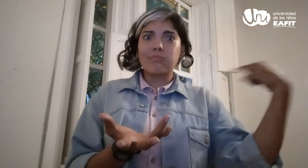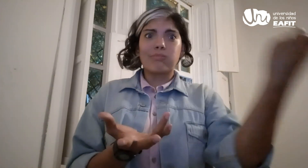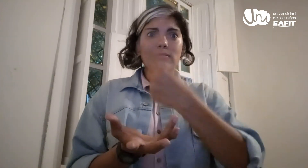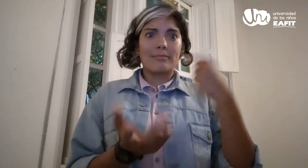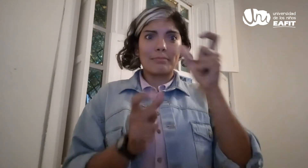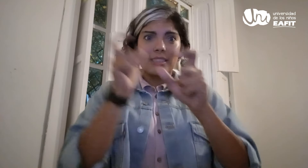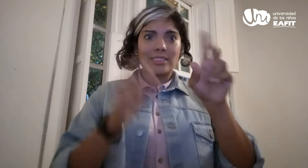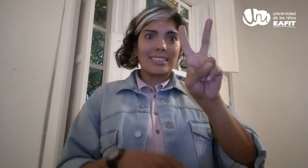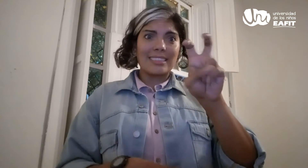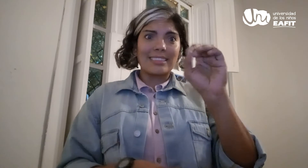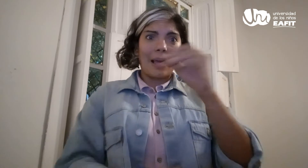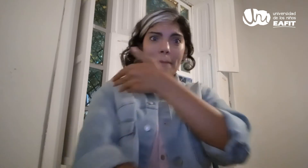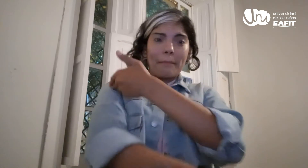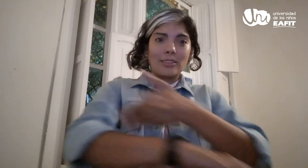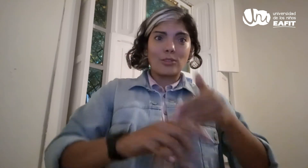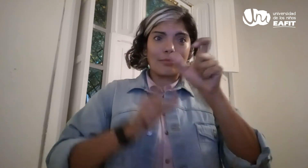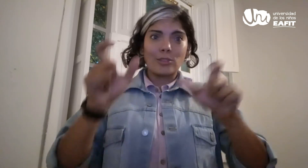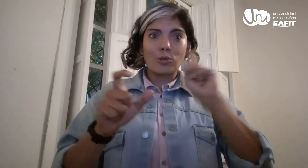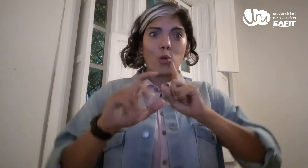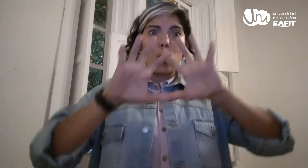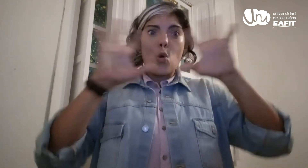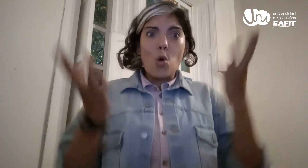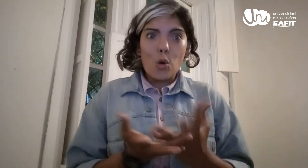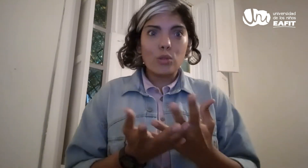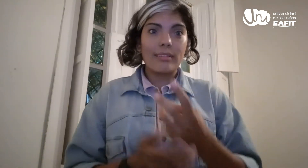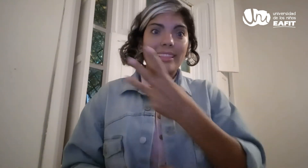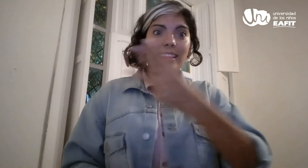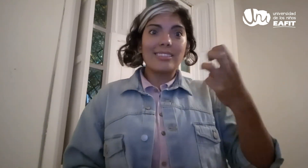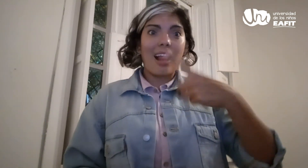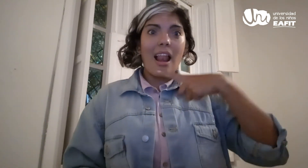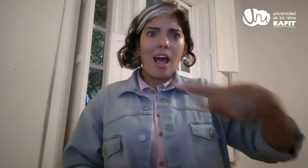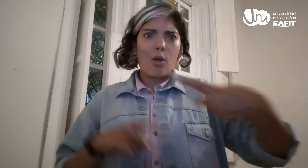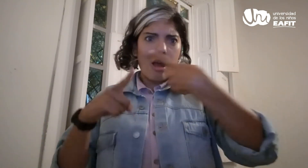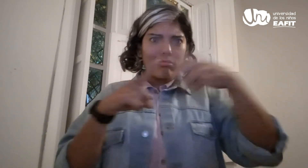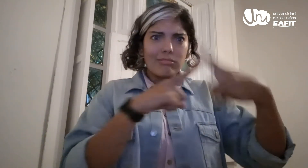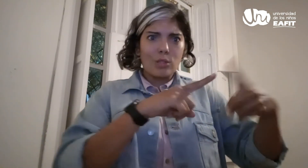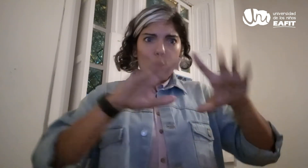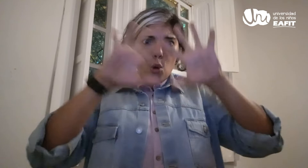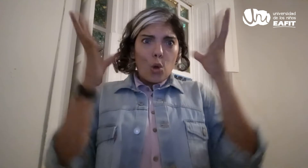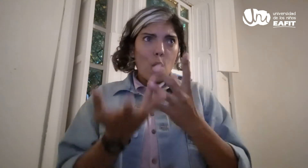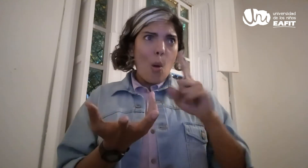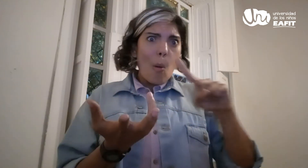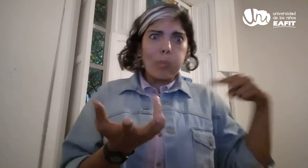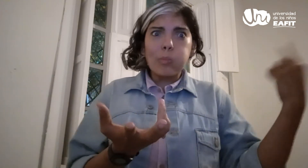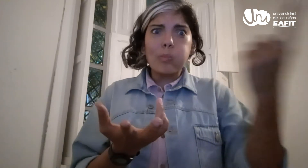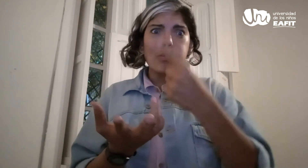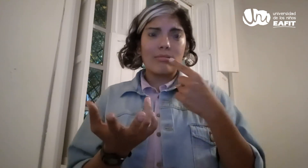y más de 300 lenguas. Quiere decir que no somos una comunidad pequeña, somos una gran comunidad y